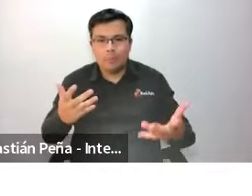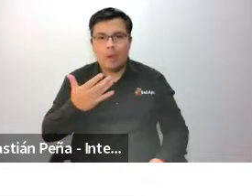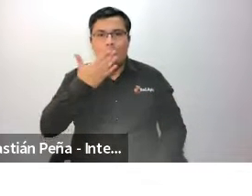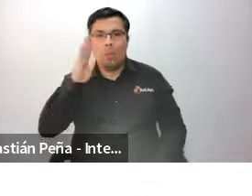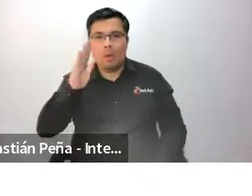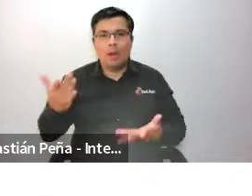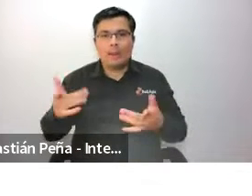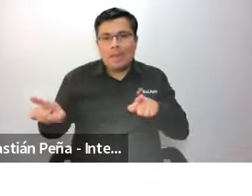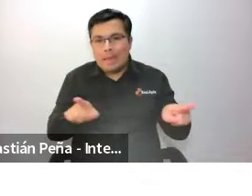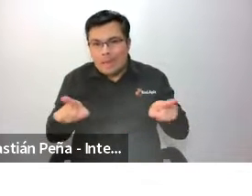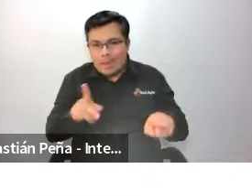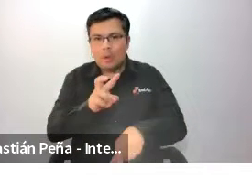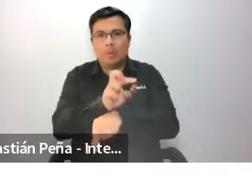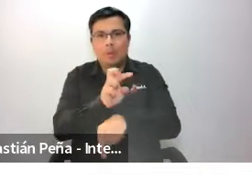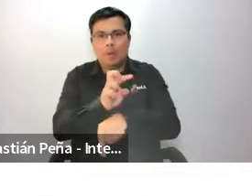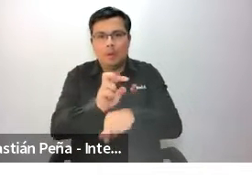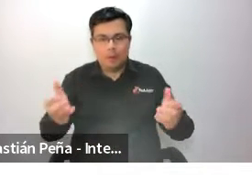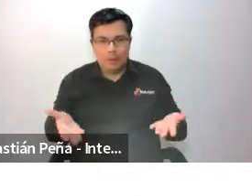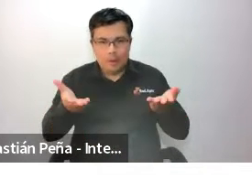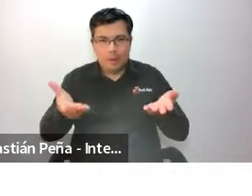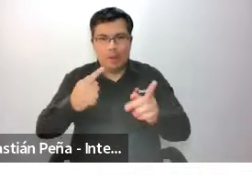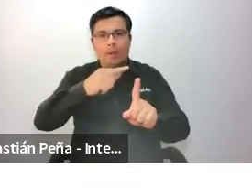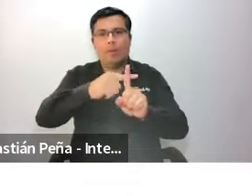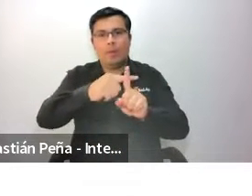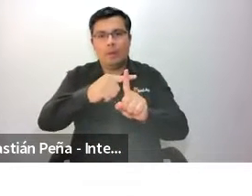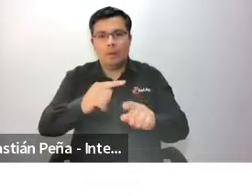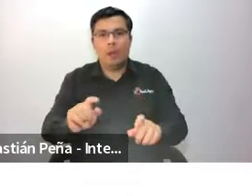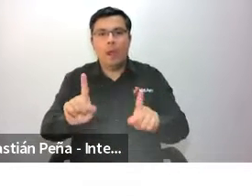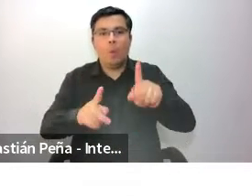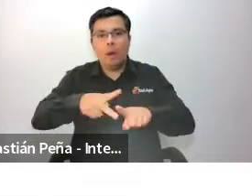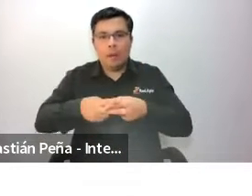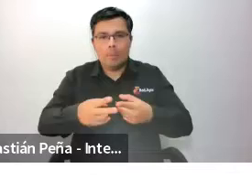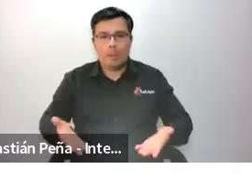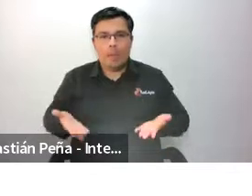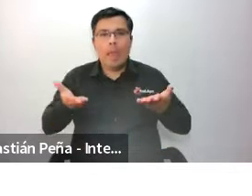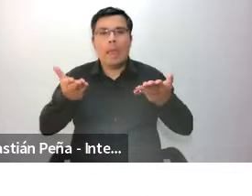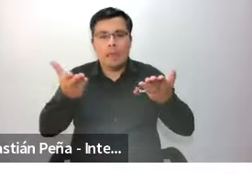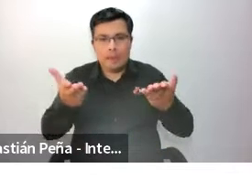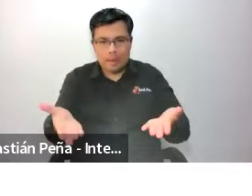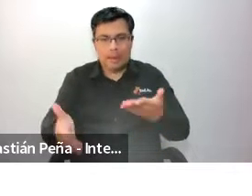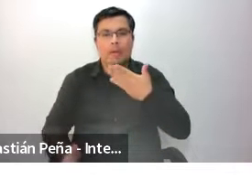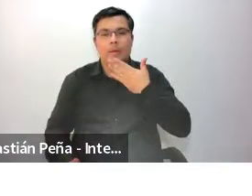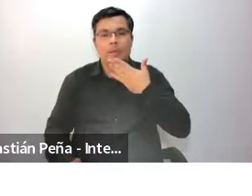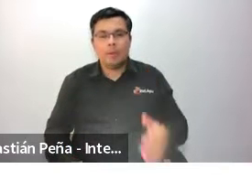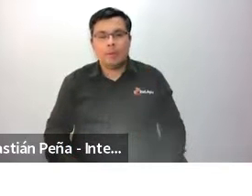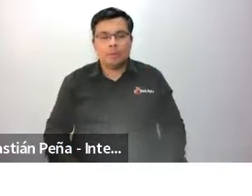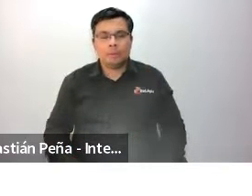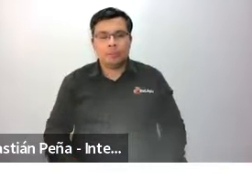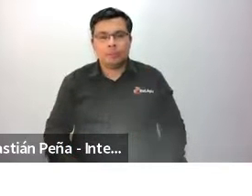pedagógica, favorecerla, entregar algunos insumos para visualizar cómo